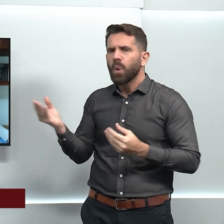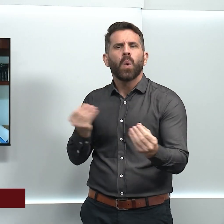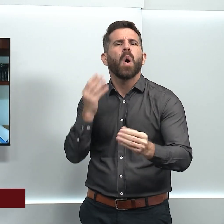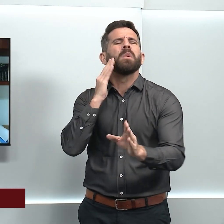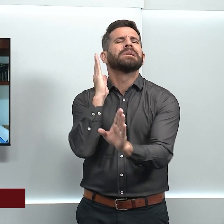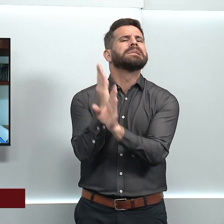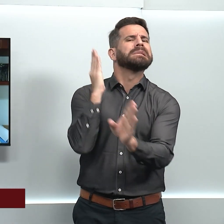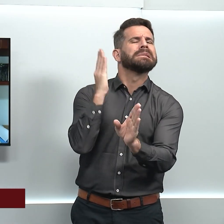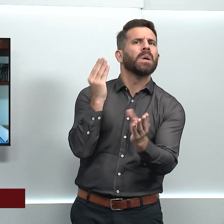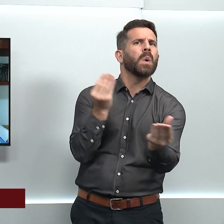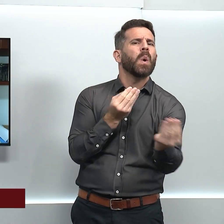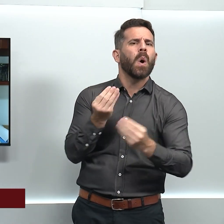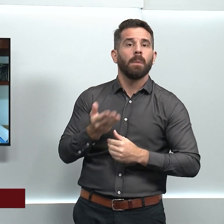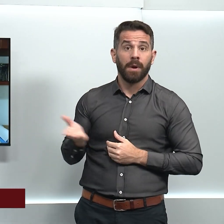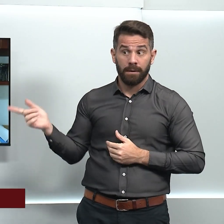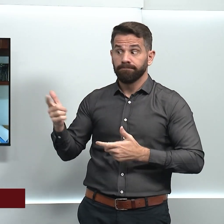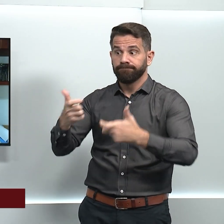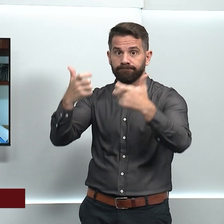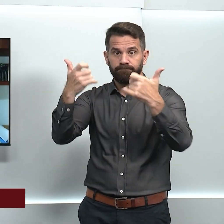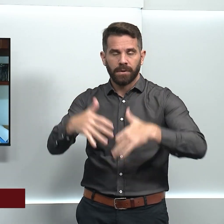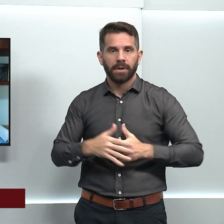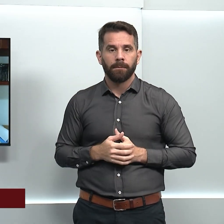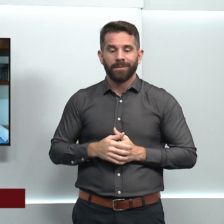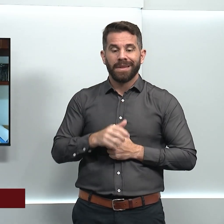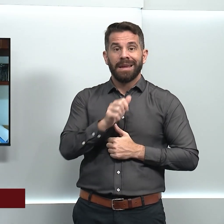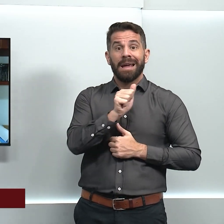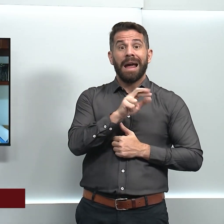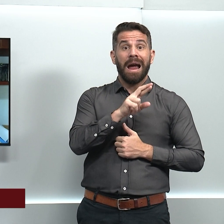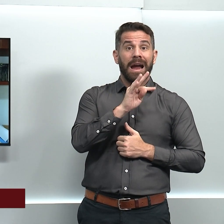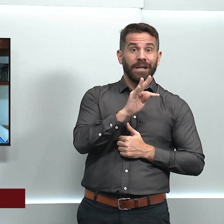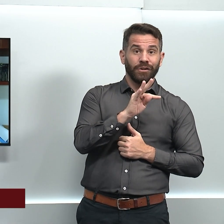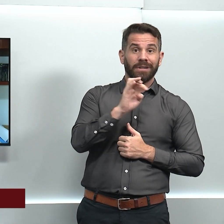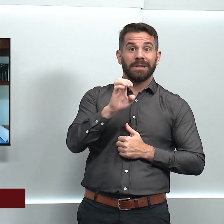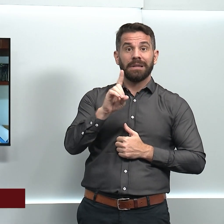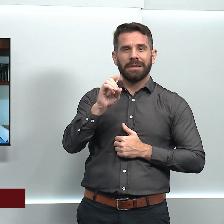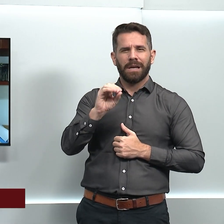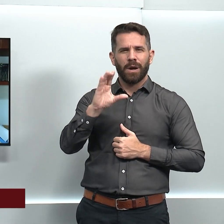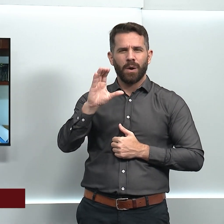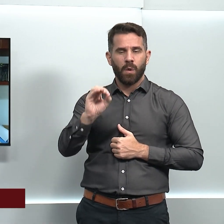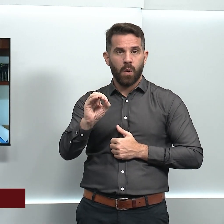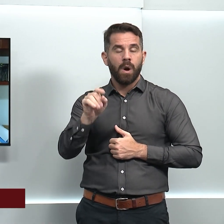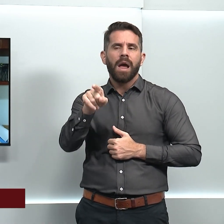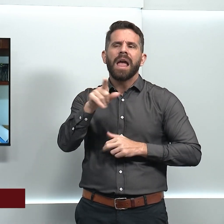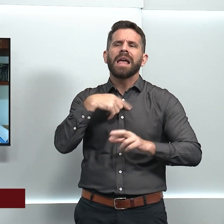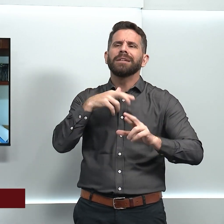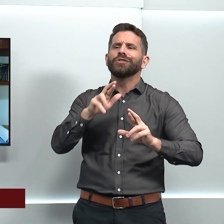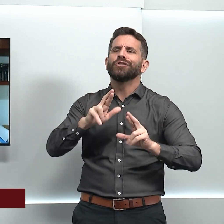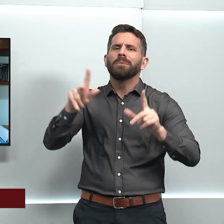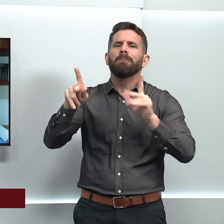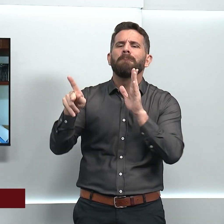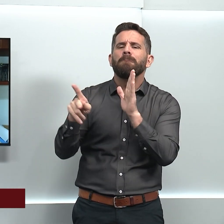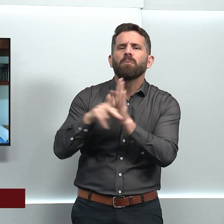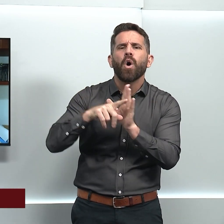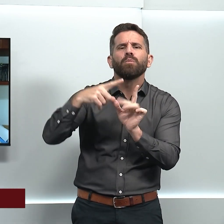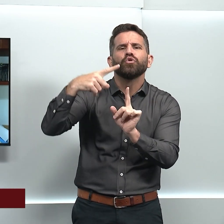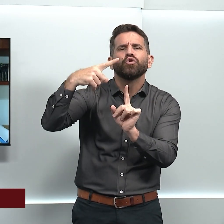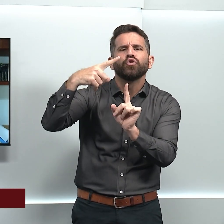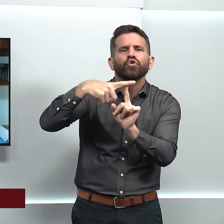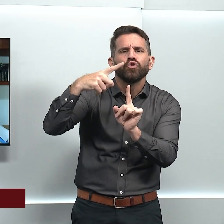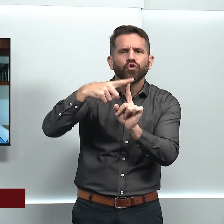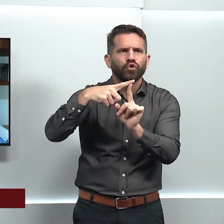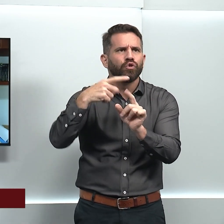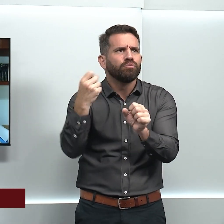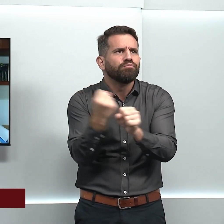Art Deco, na arquitetura, é um estilo de edificação que se